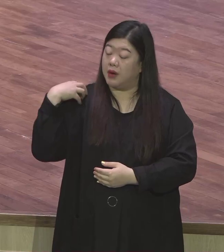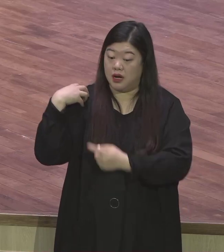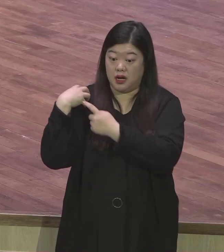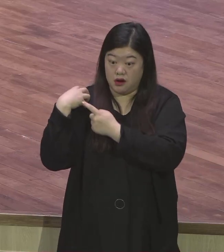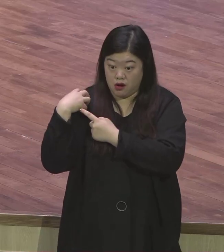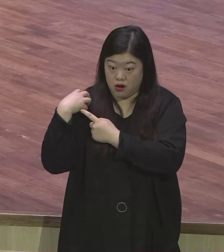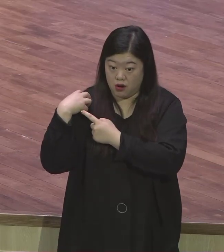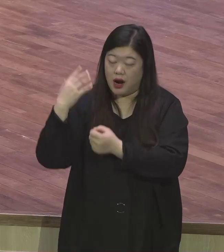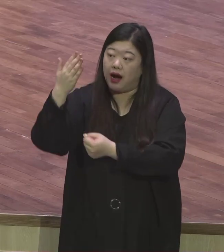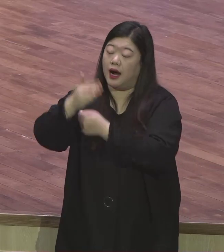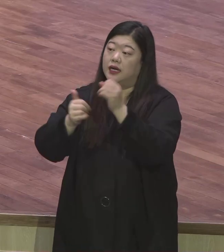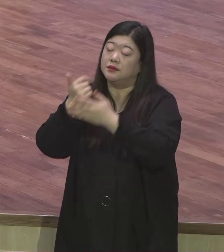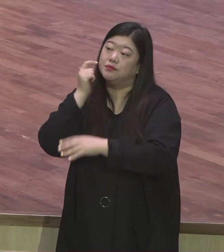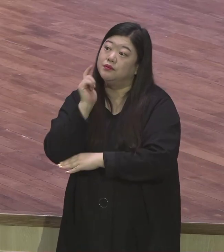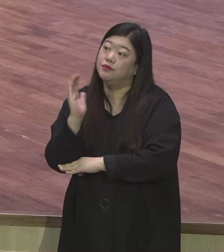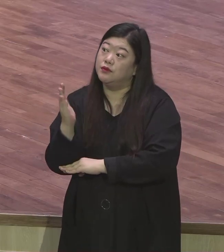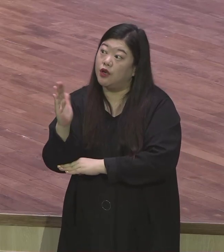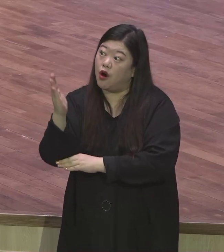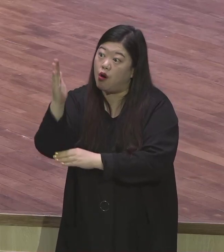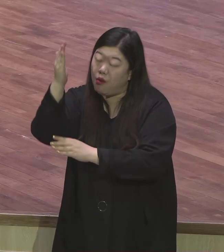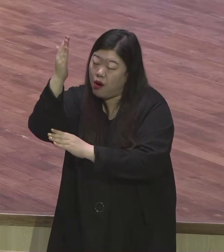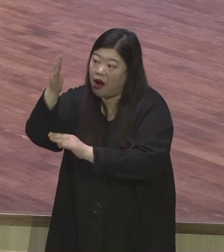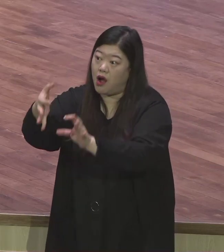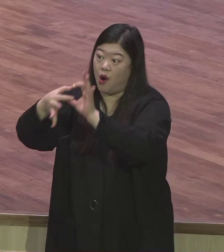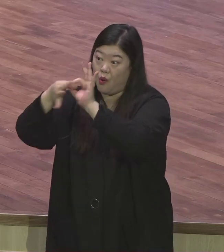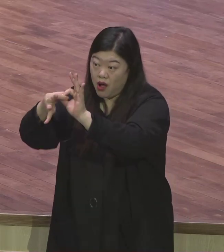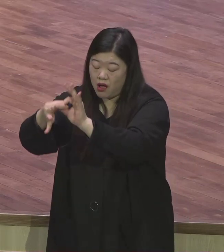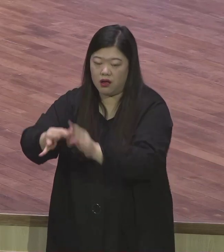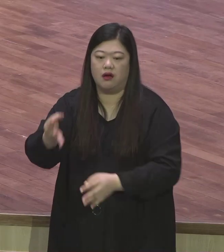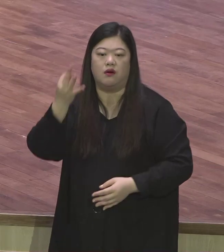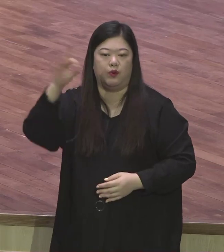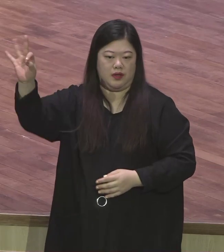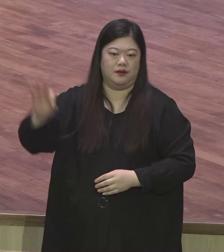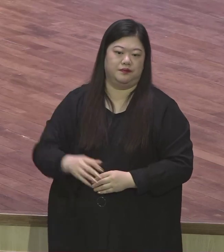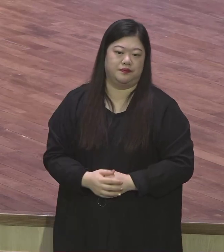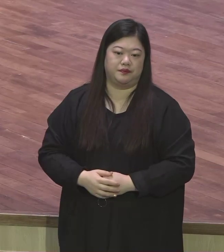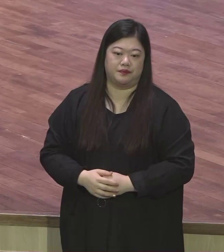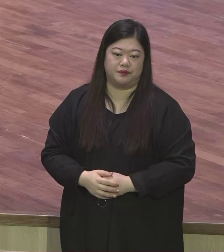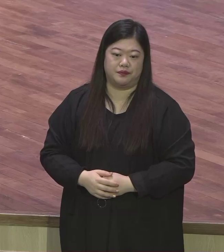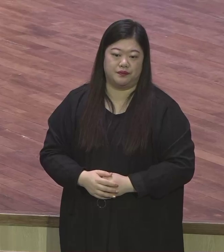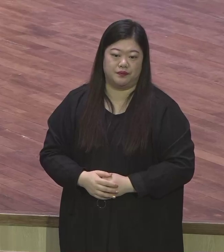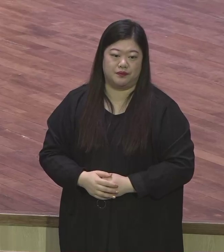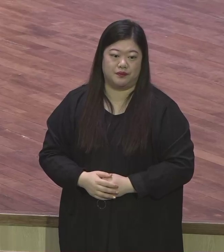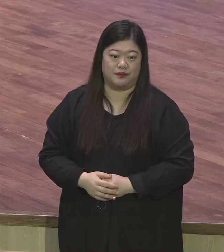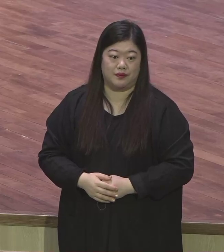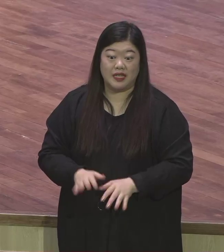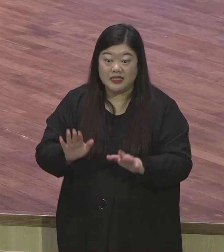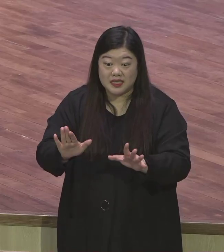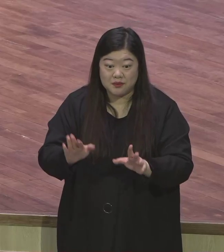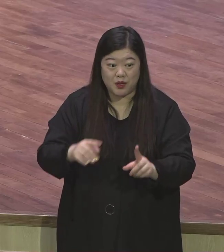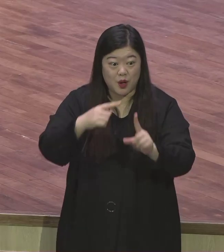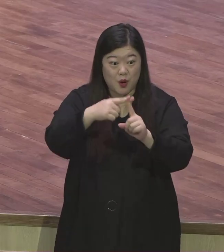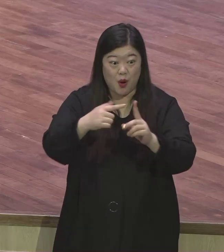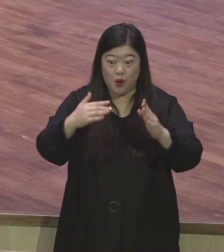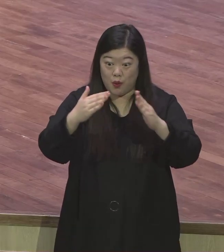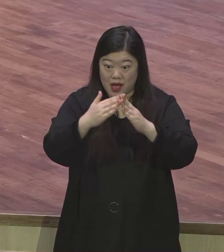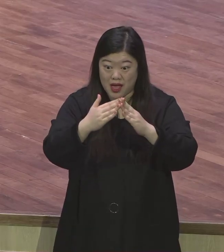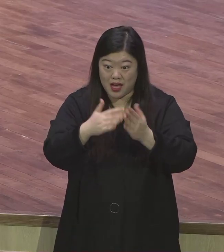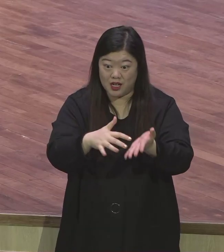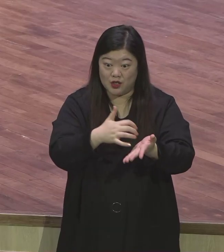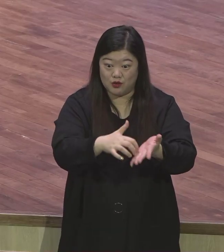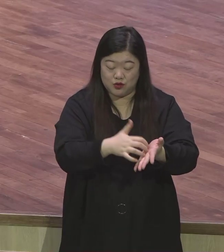영광을 받으시도록 하는데 그 목적이 있습니다. 우리 교회 숫자가 많아지는 것,